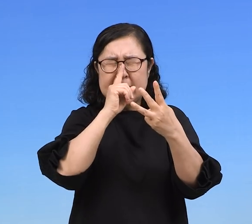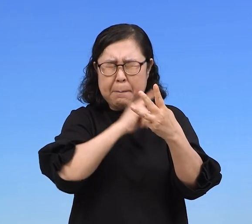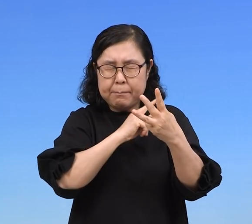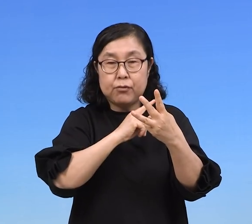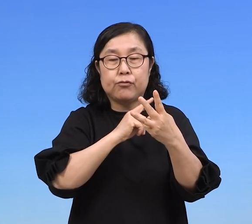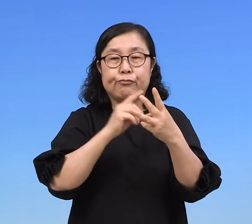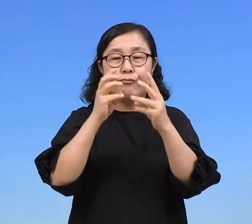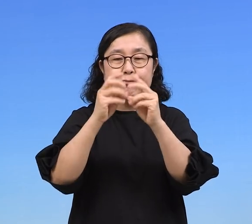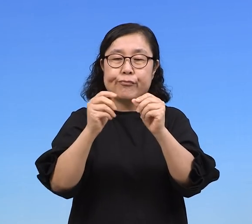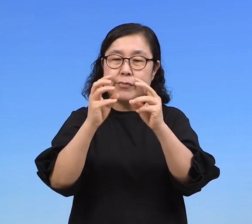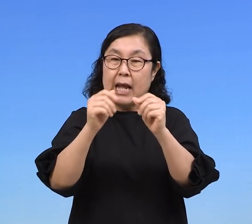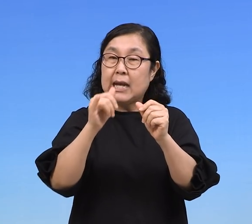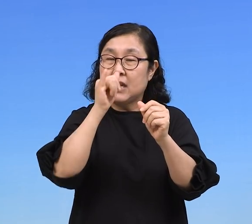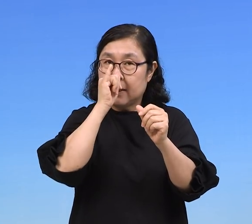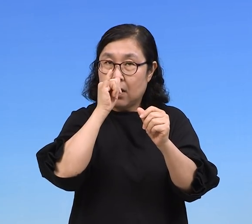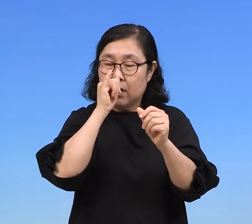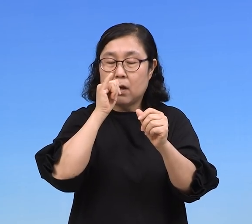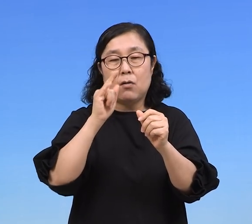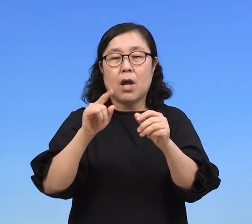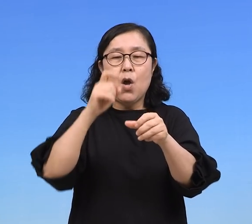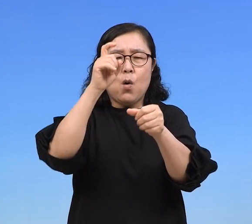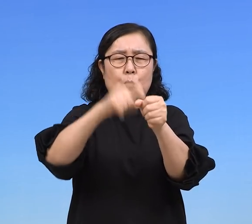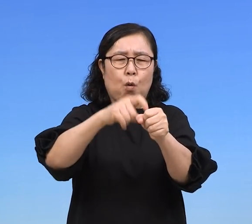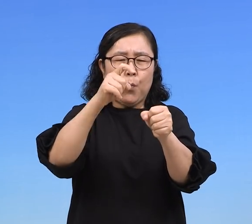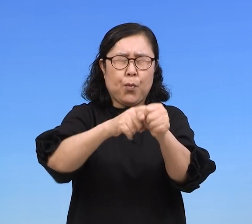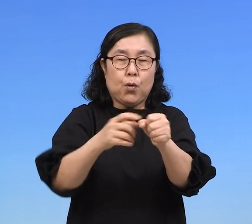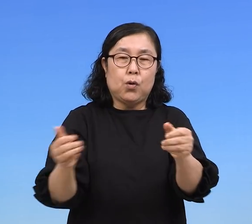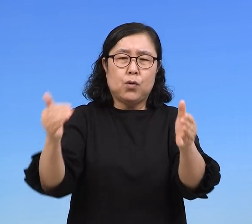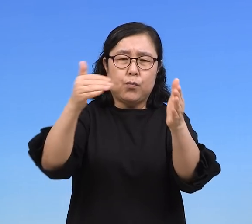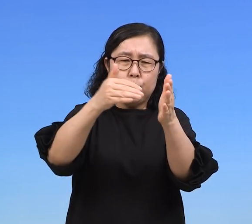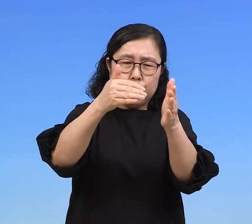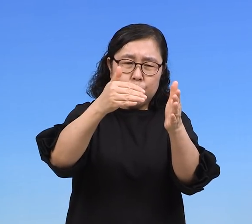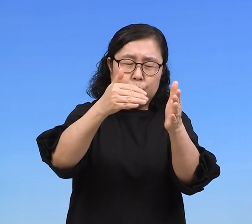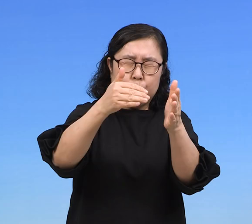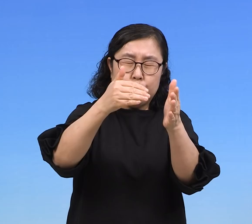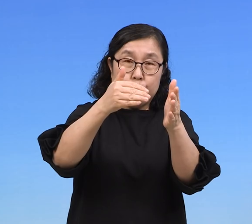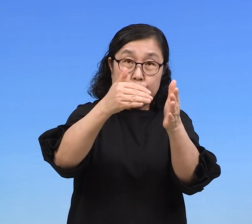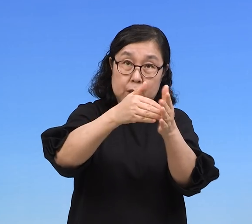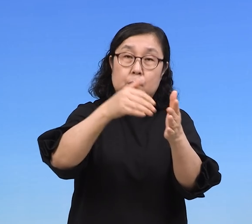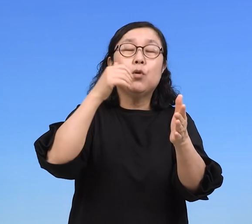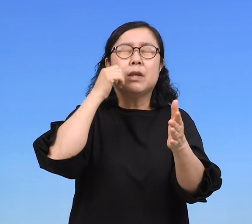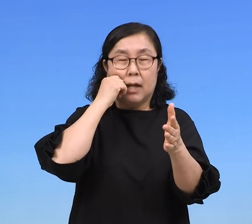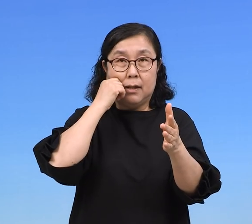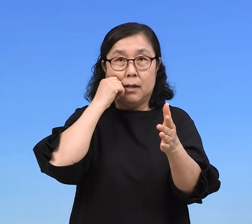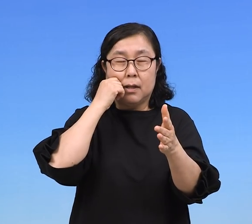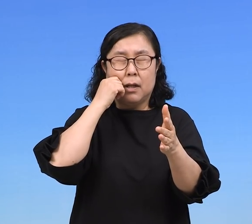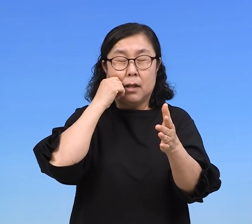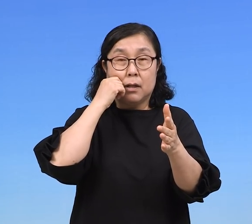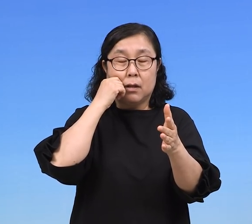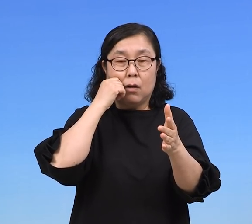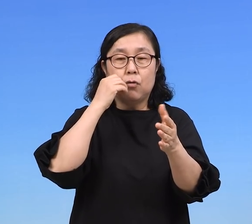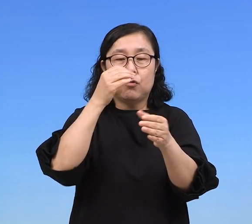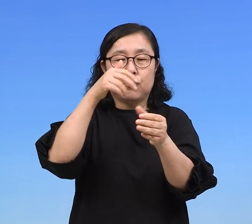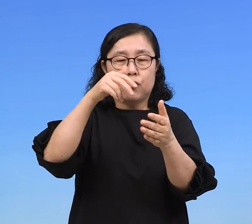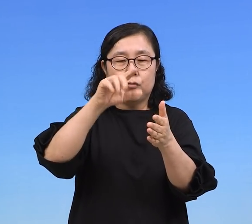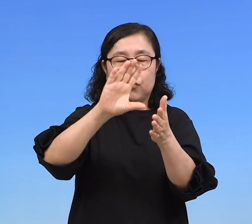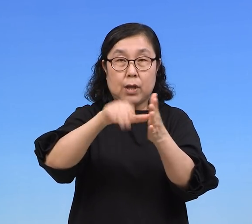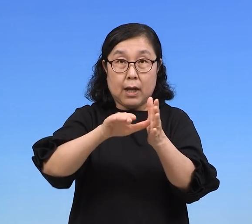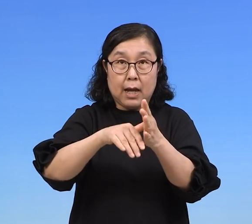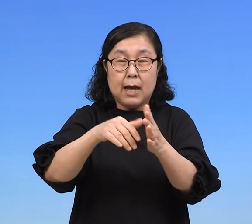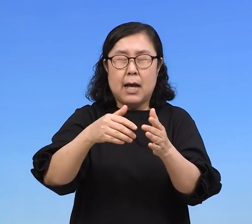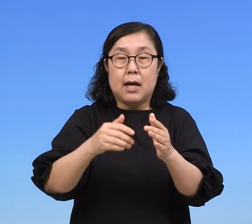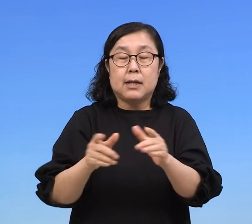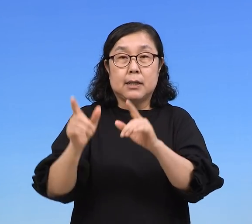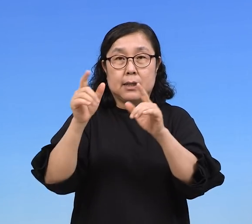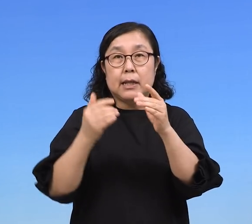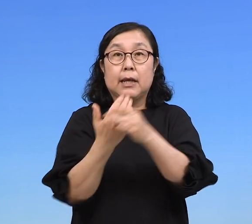그래서 우리말로 그 삼천포로 새버렸다, 이런 표현을 쓰지 않습니까? 흙길로 새버렸다, 혹은 또